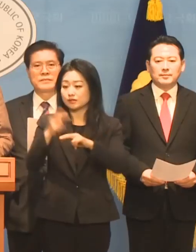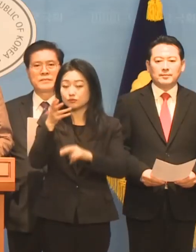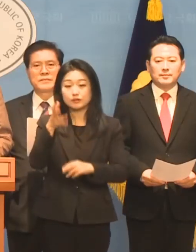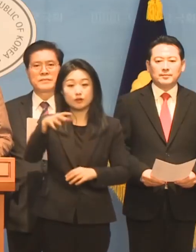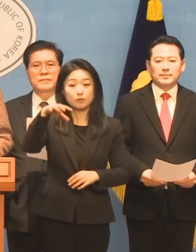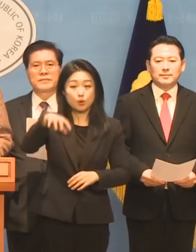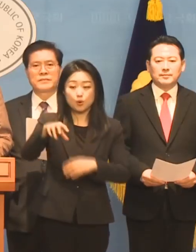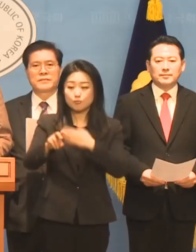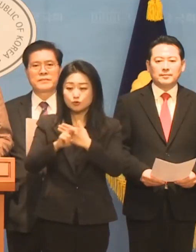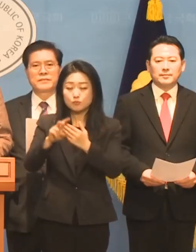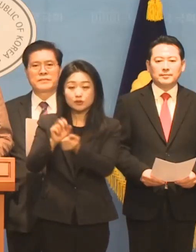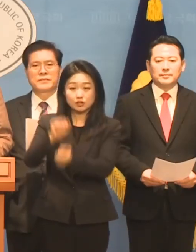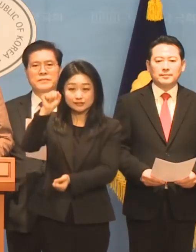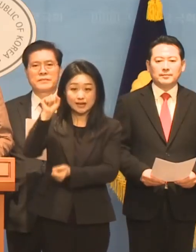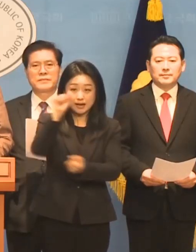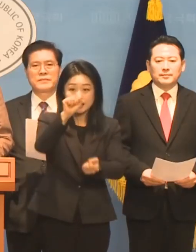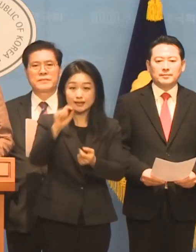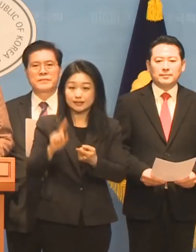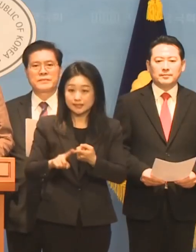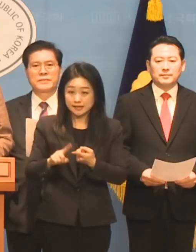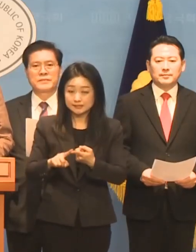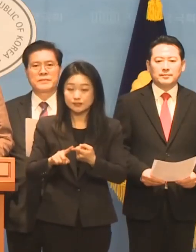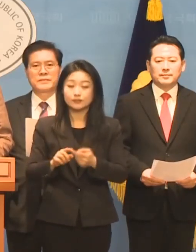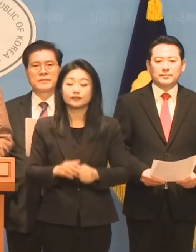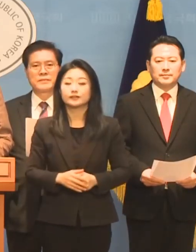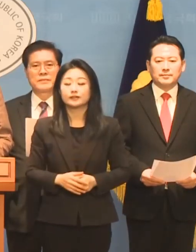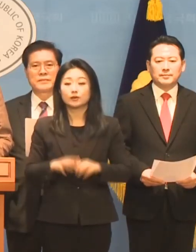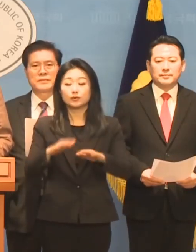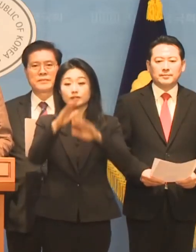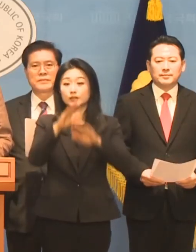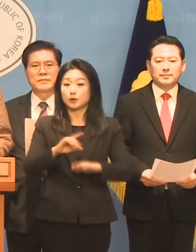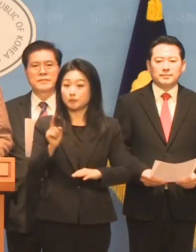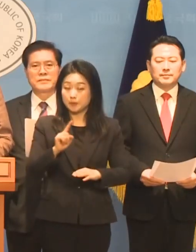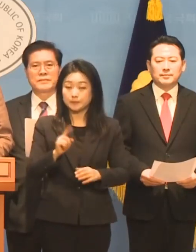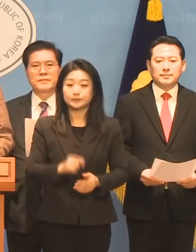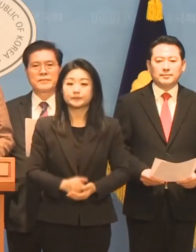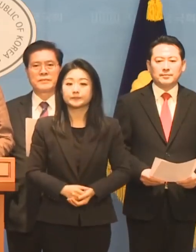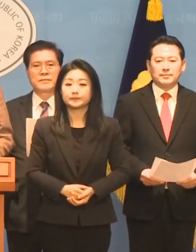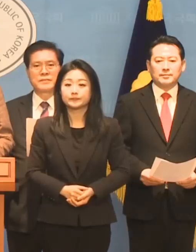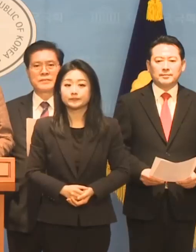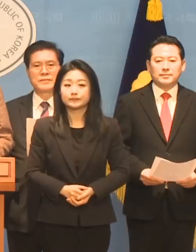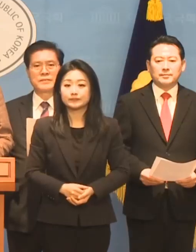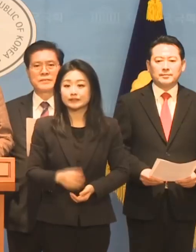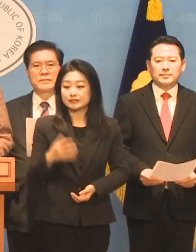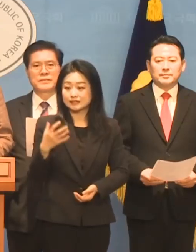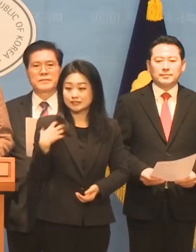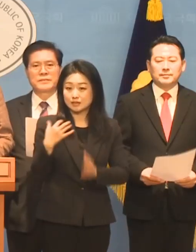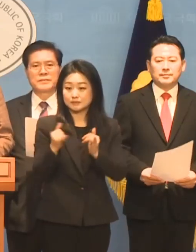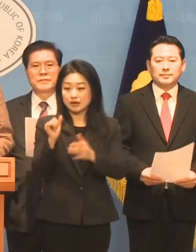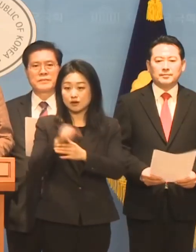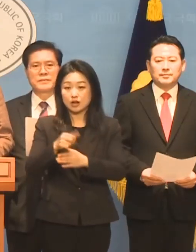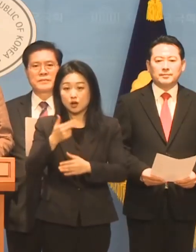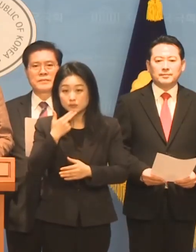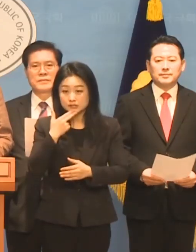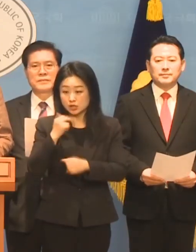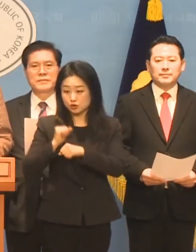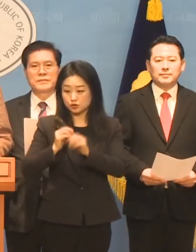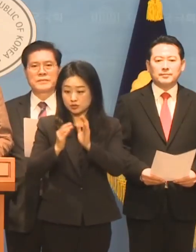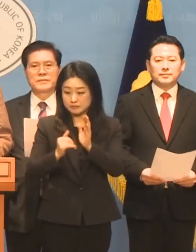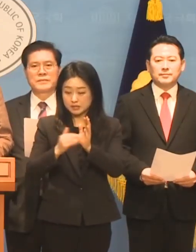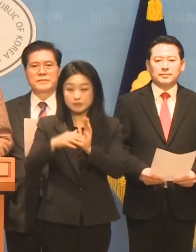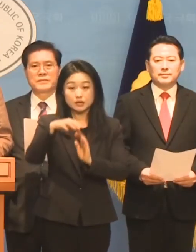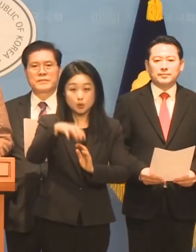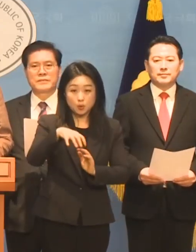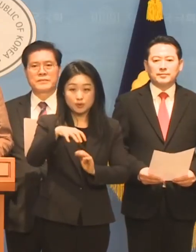고위공직자범죄수사처의 불법 영장과 관련해 유의미한 답변이 있었습니다. 책임자의 승낙 없이 군사 비밀